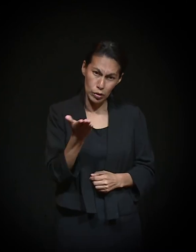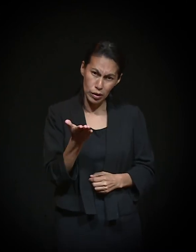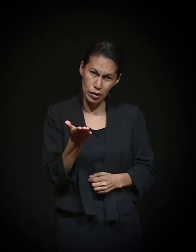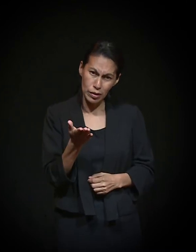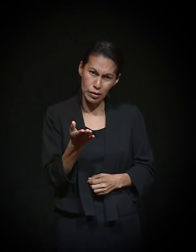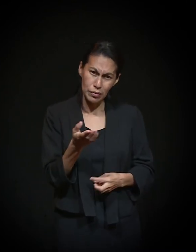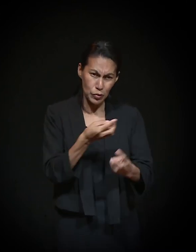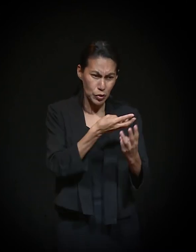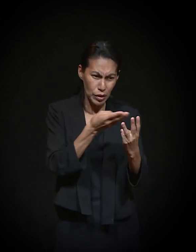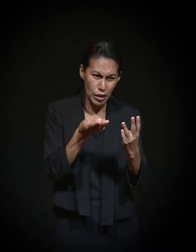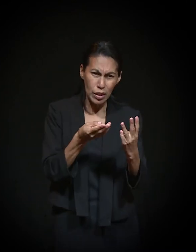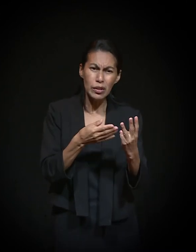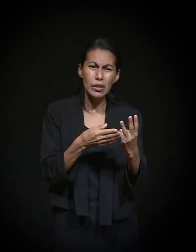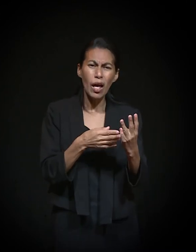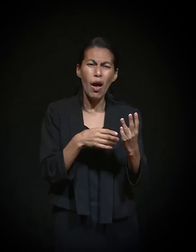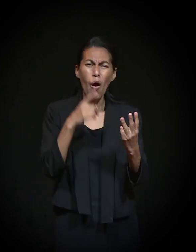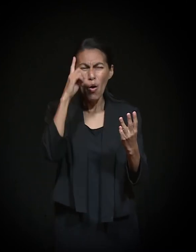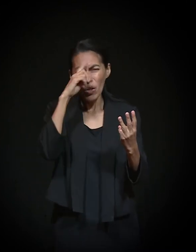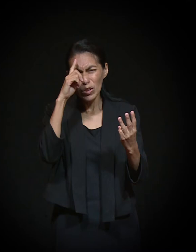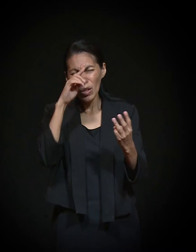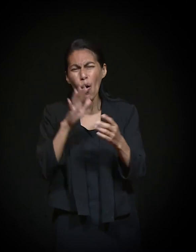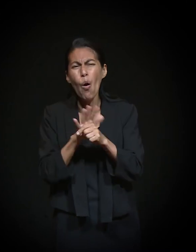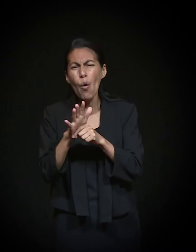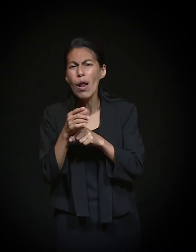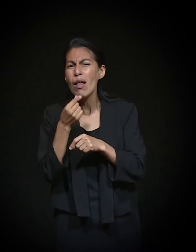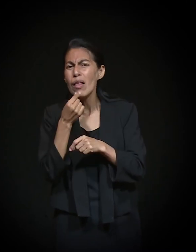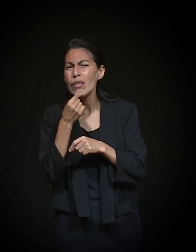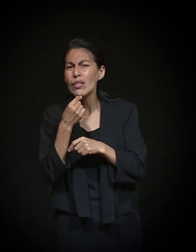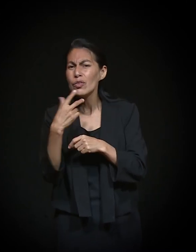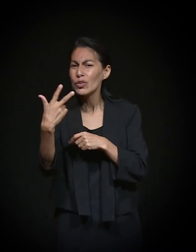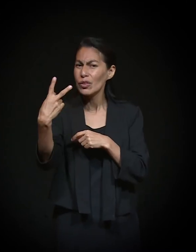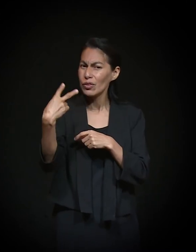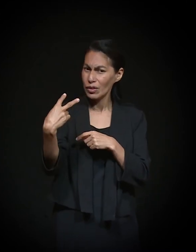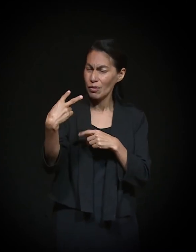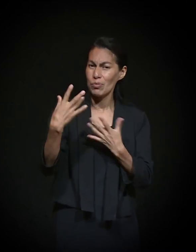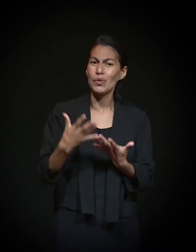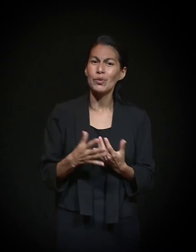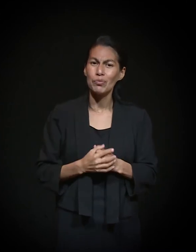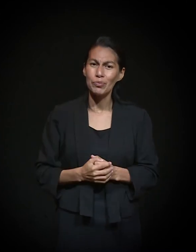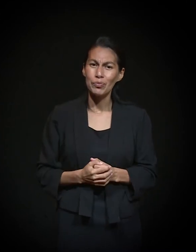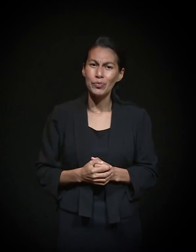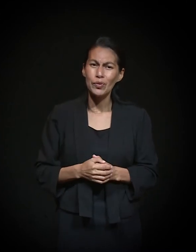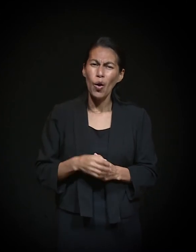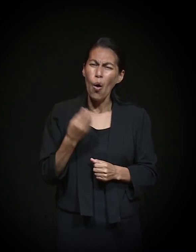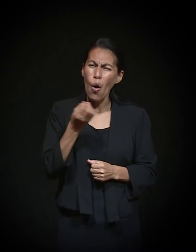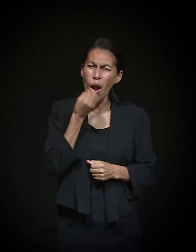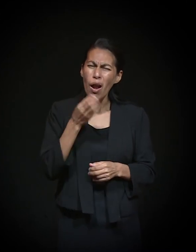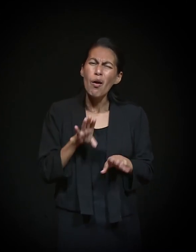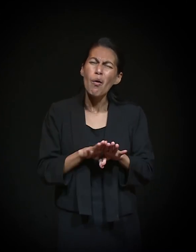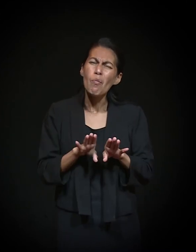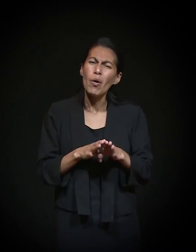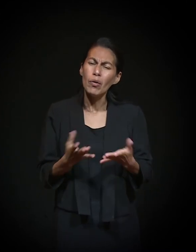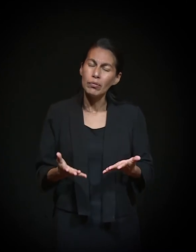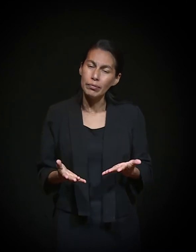consejo le darían ustedes a los niños acerca de la oración? ¿Cómo deberían orar a los niños?